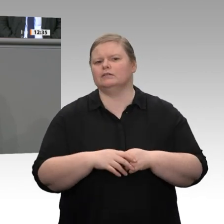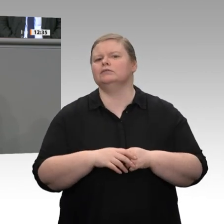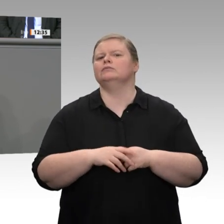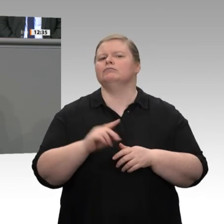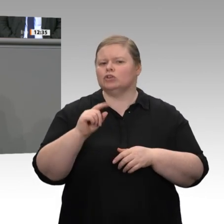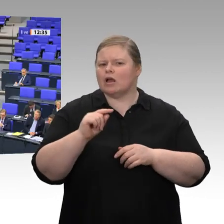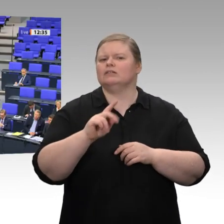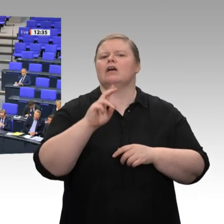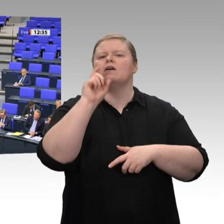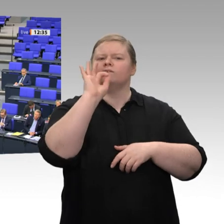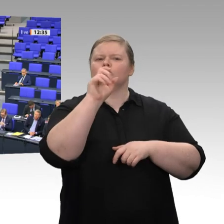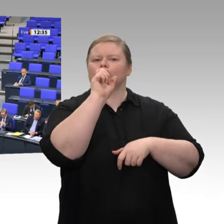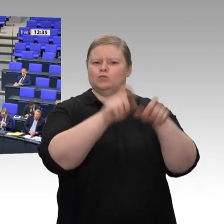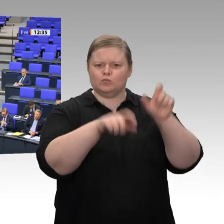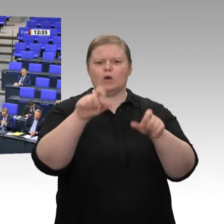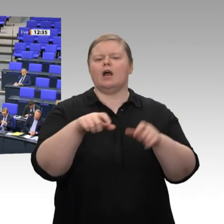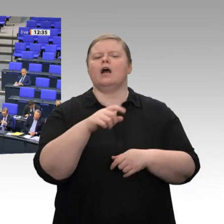es.